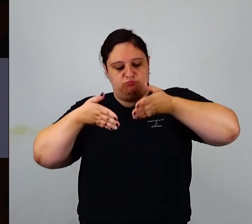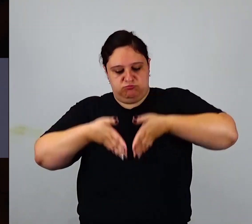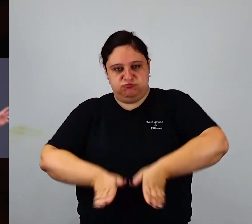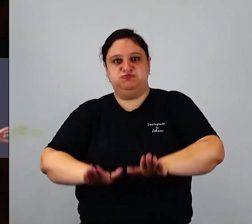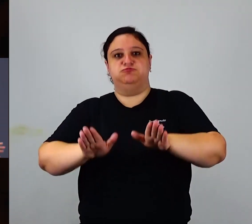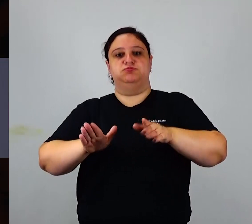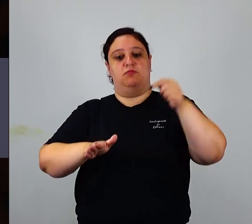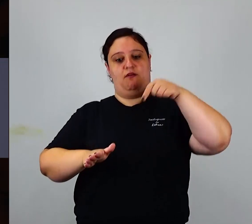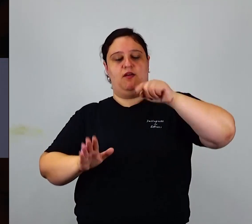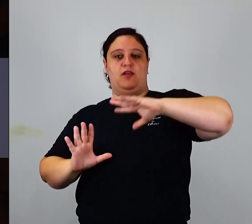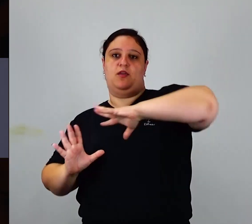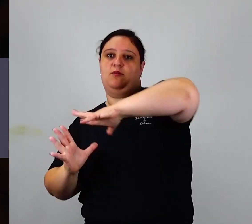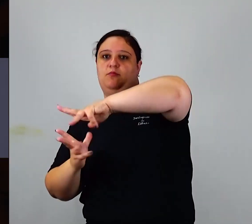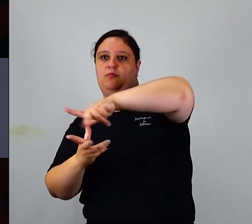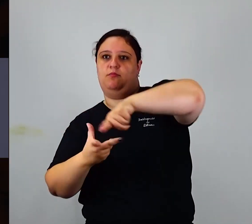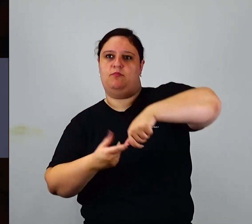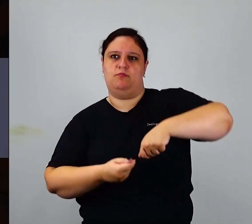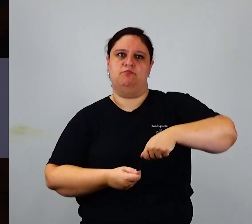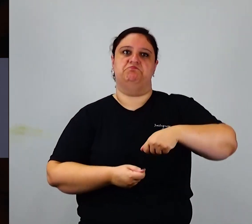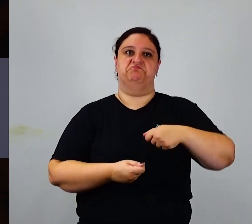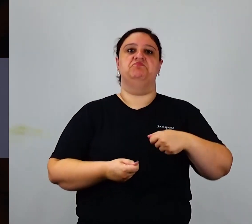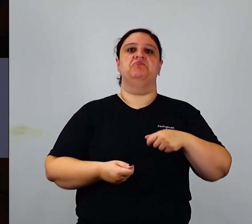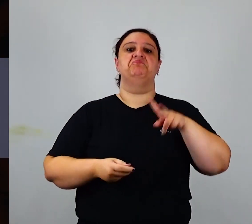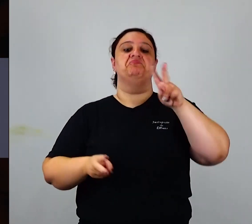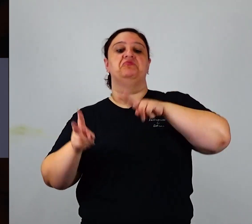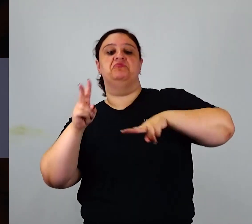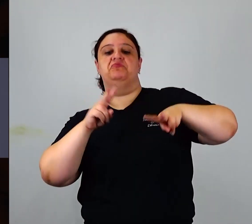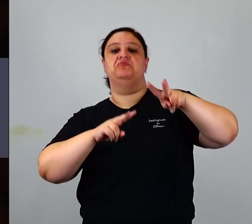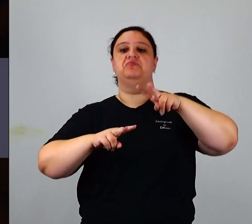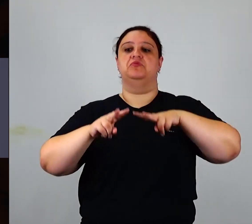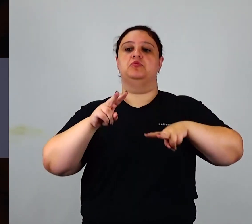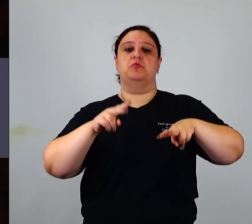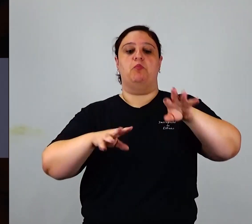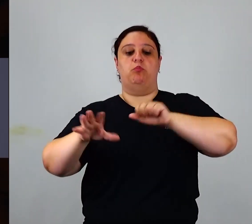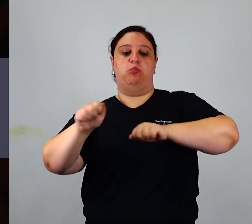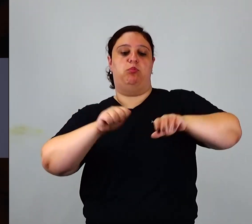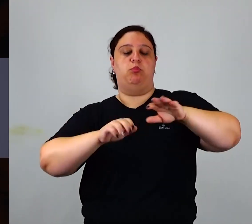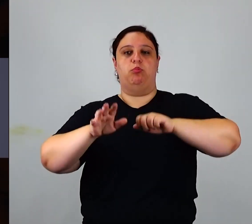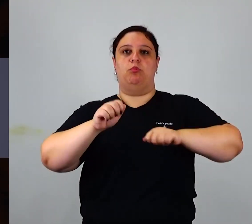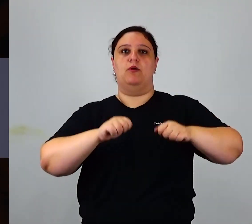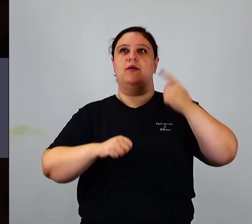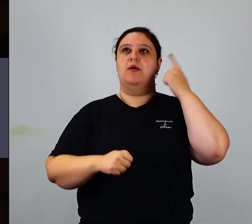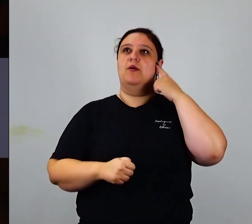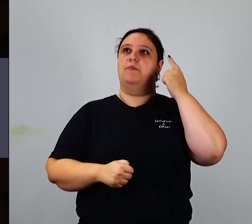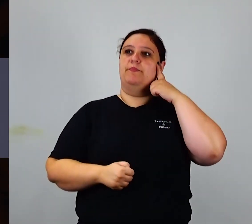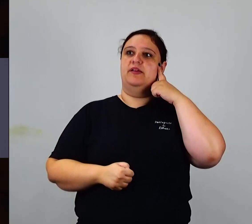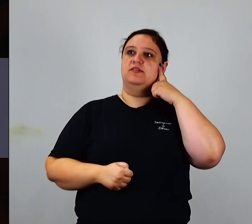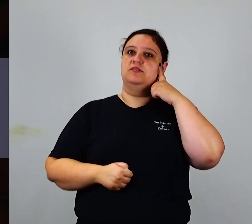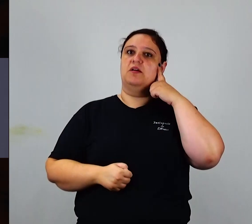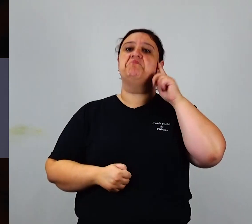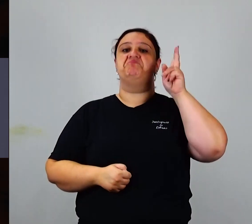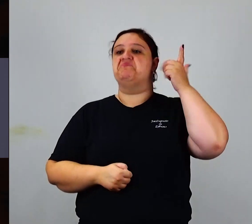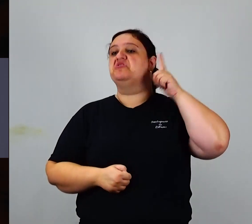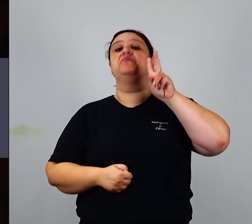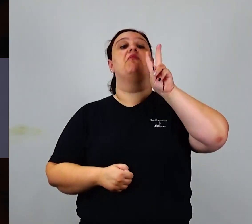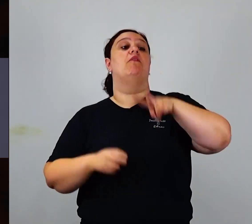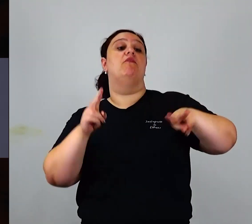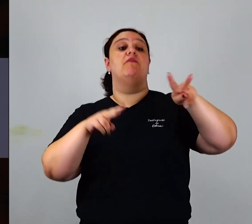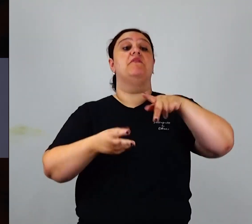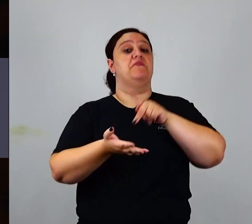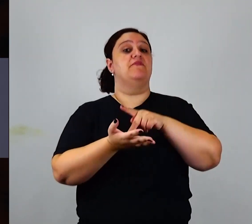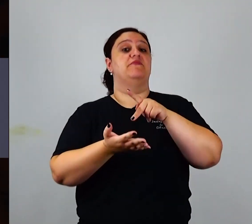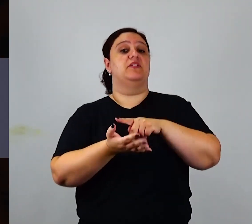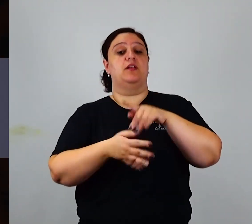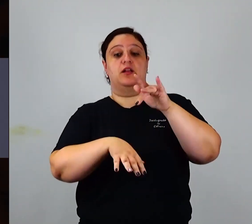estamos acostumados com as coisas materiais e às vezes a gente começa a pensar que o que vale mesmo é o que a gente pode ver, o que a gente